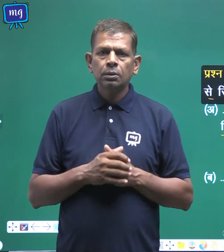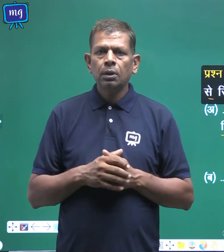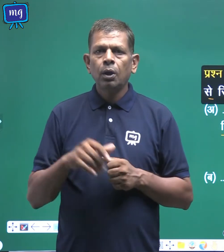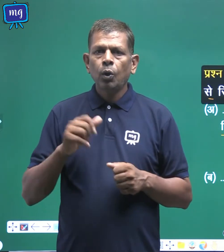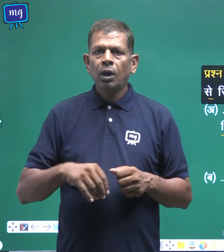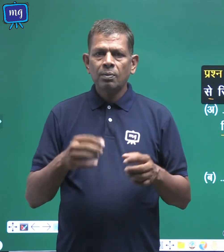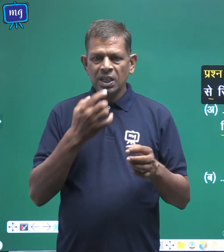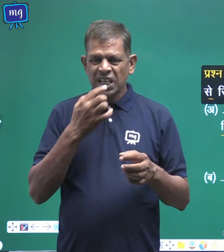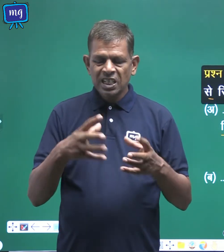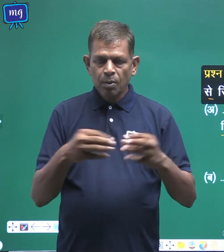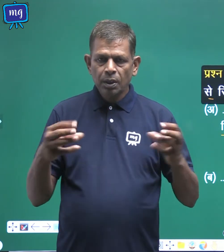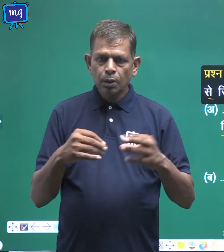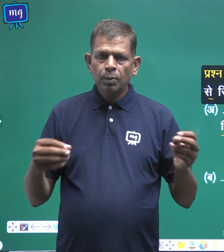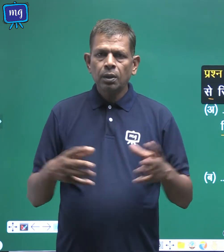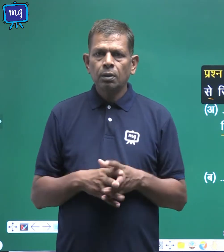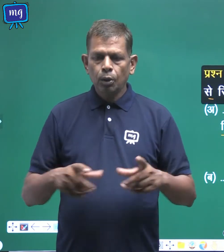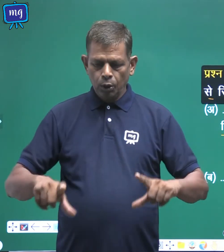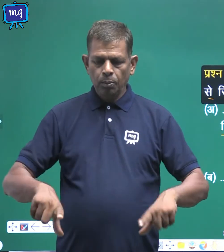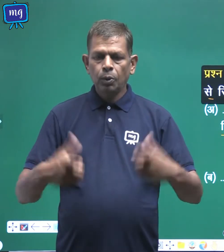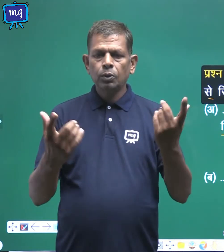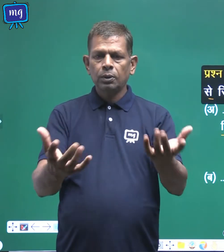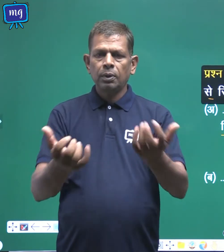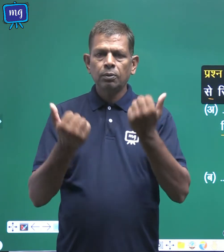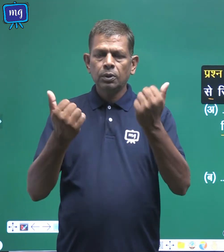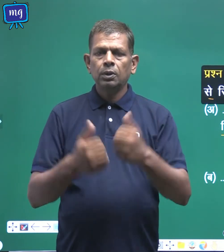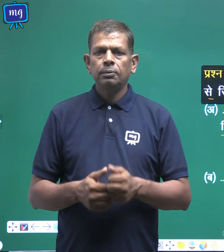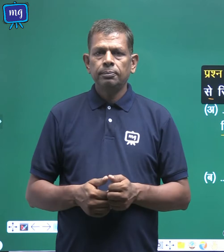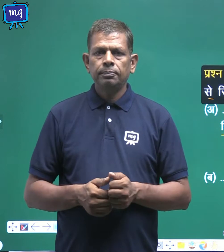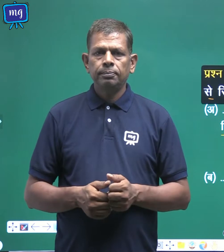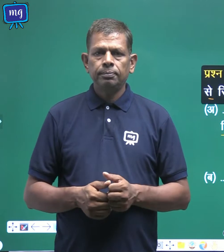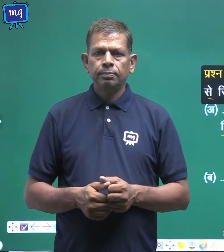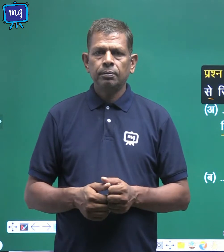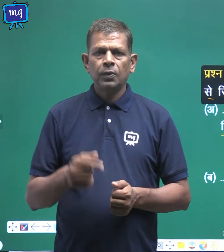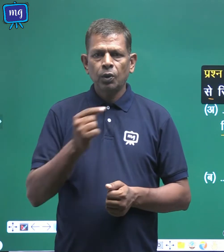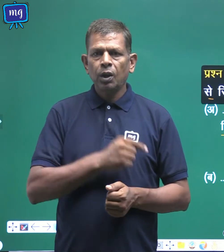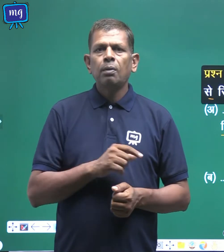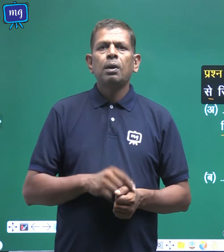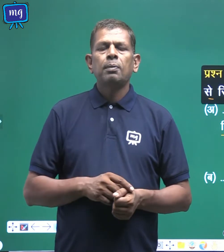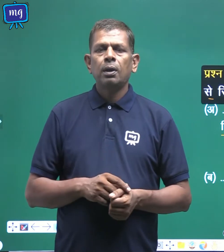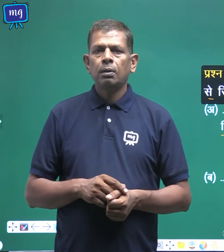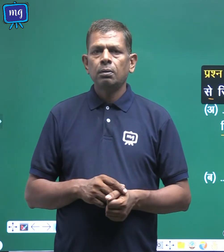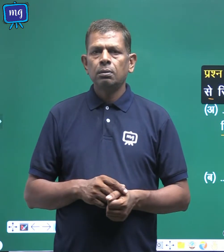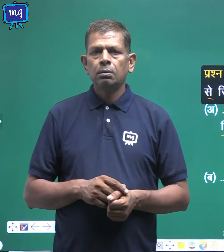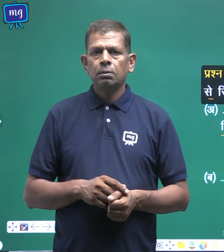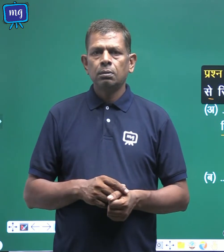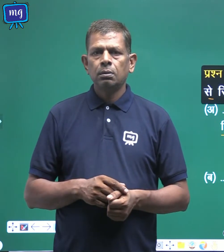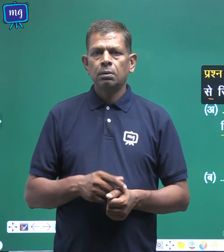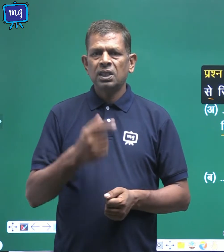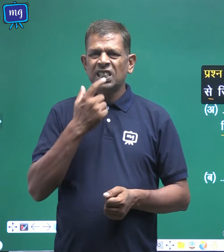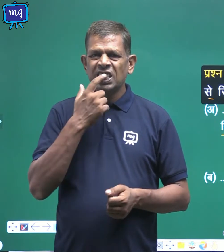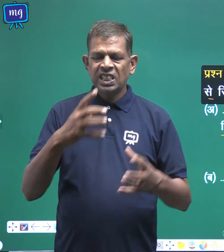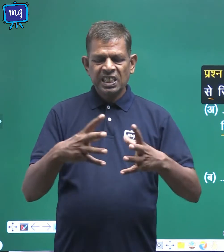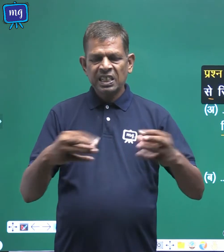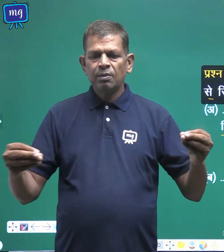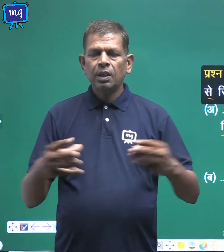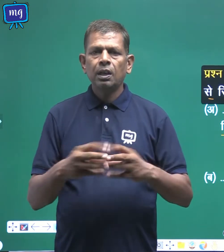और कपास हमें पौधे से प्राप्त होती है। तो यहाँ पर हम लिखेंगे